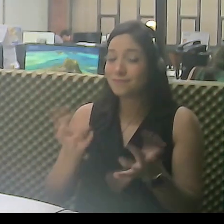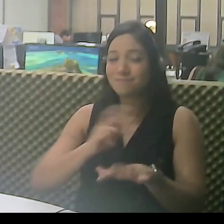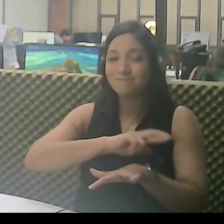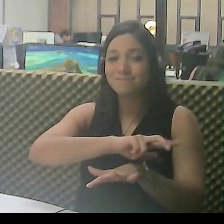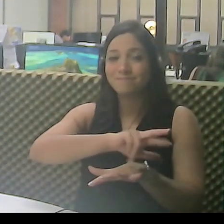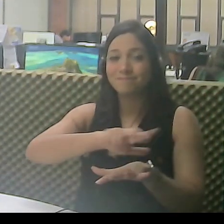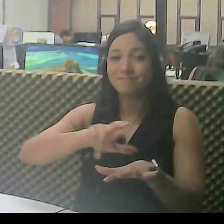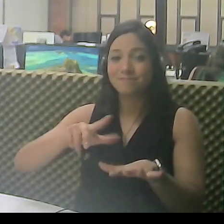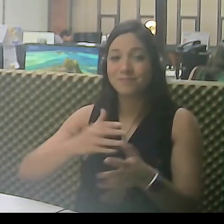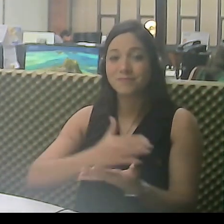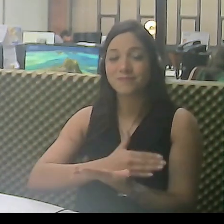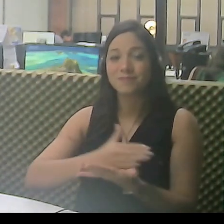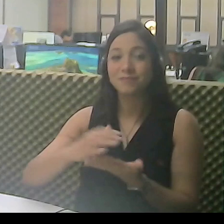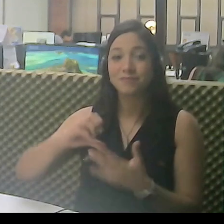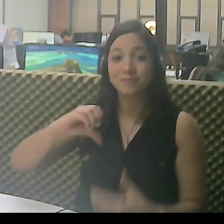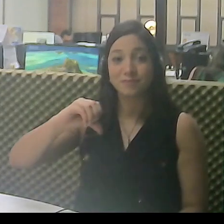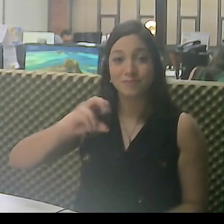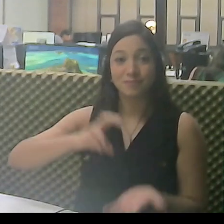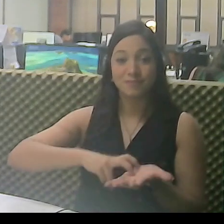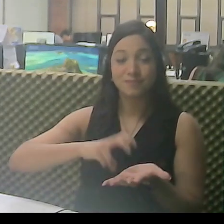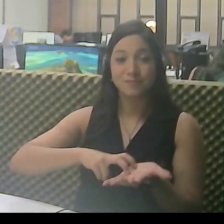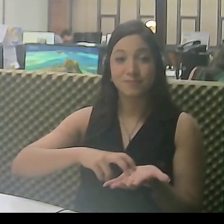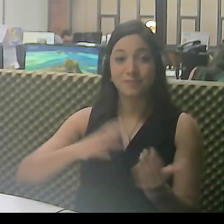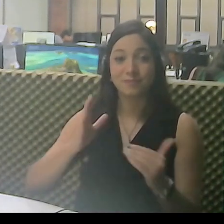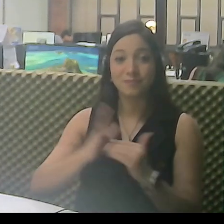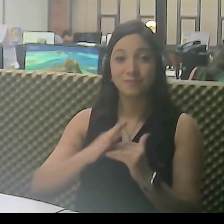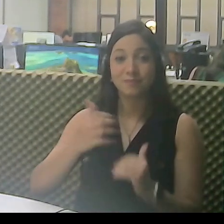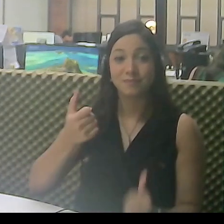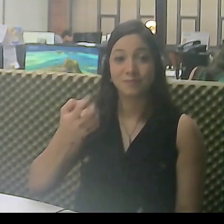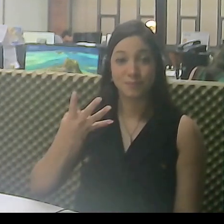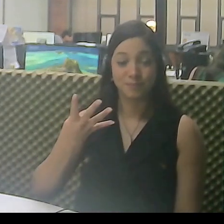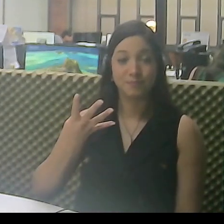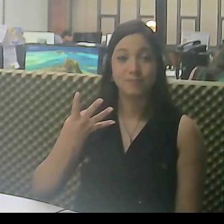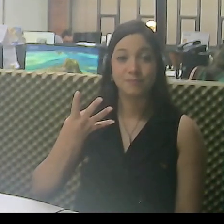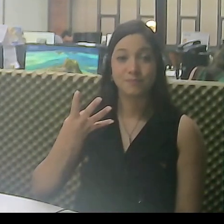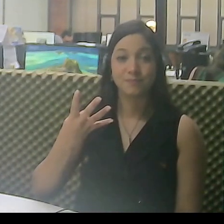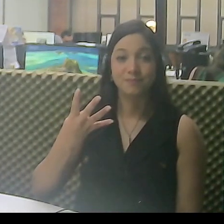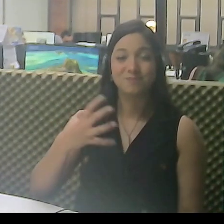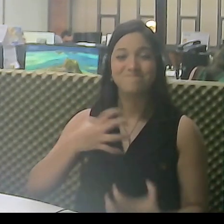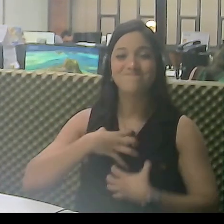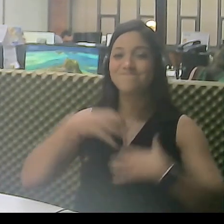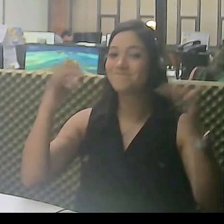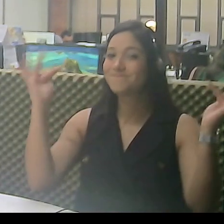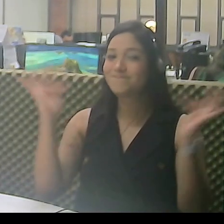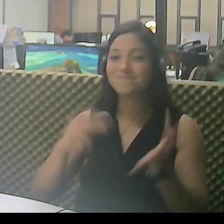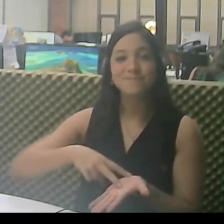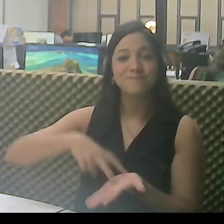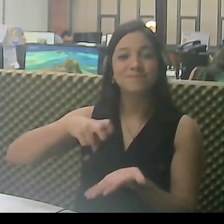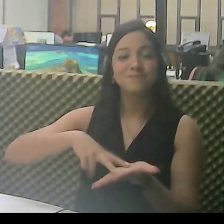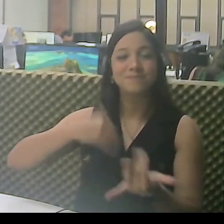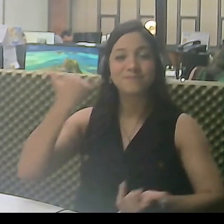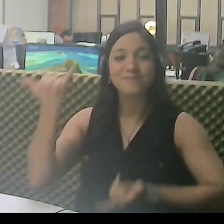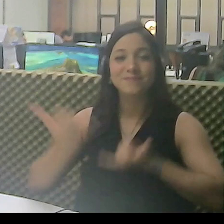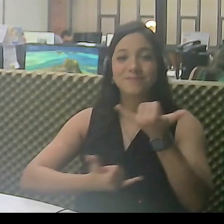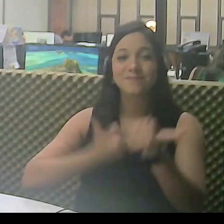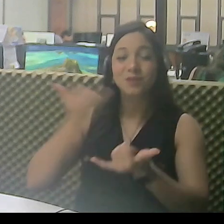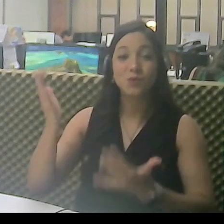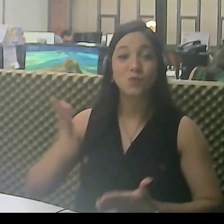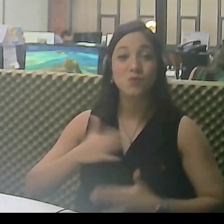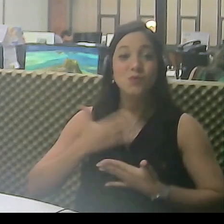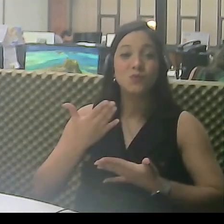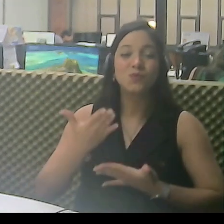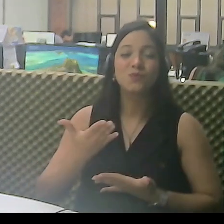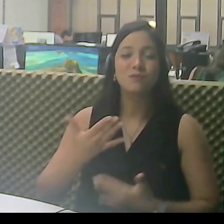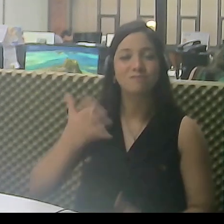Nossa festa começará às 9 horas, vai até às 14 horas, com muita animação, brincadeira, muitas surpresas. Eu